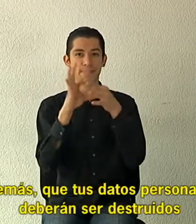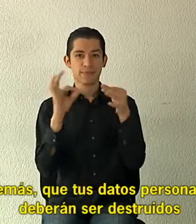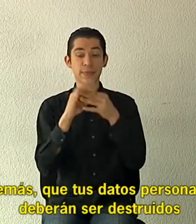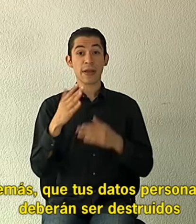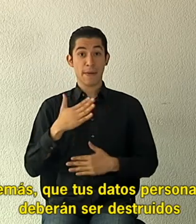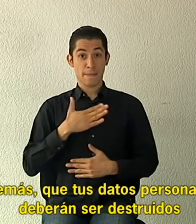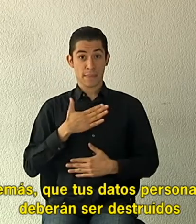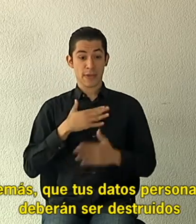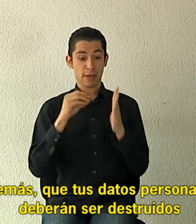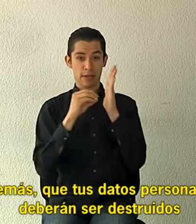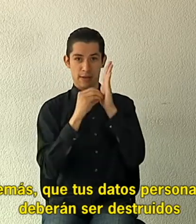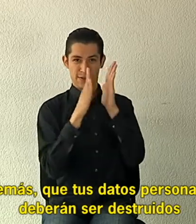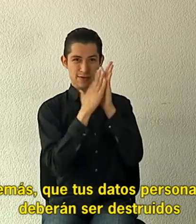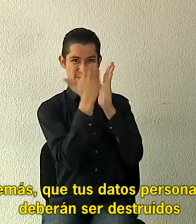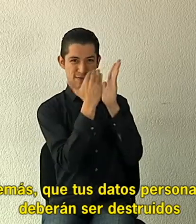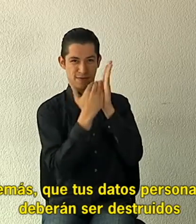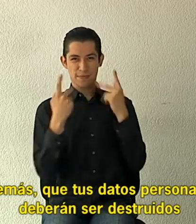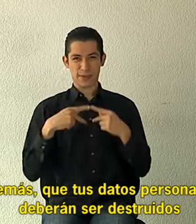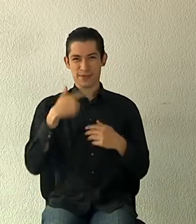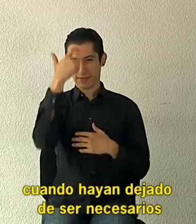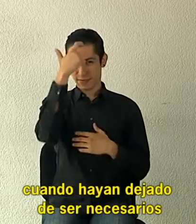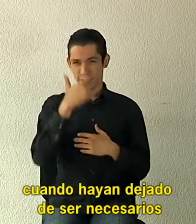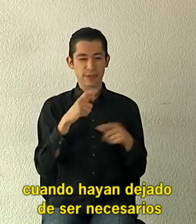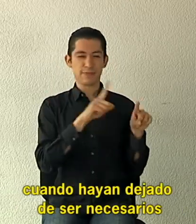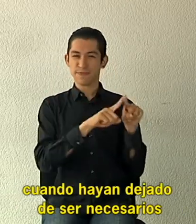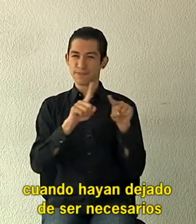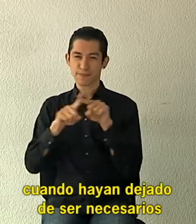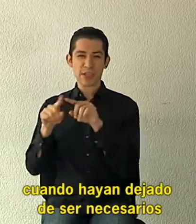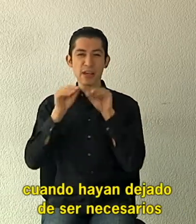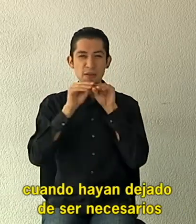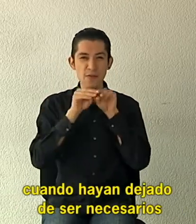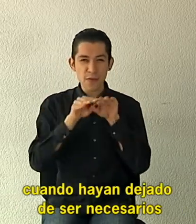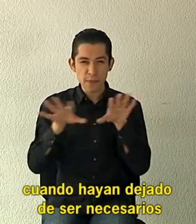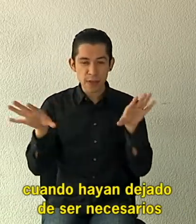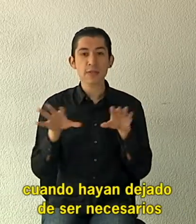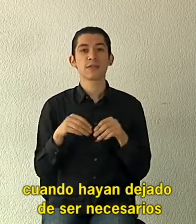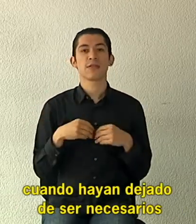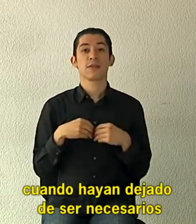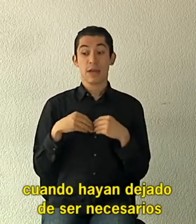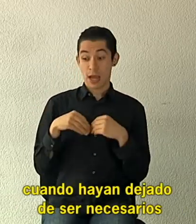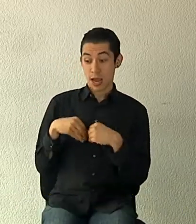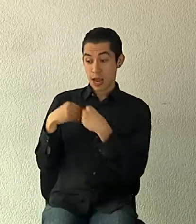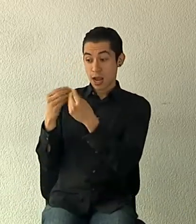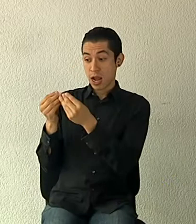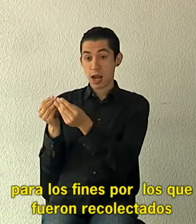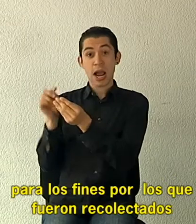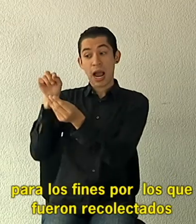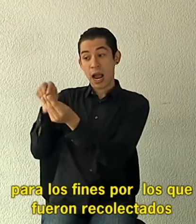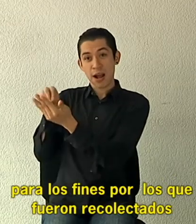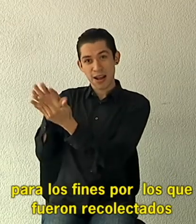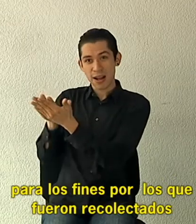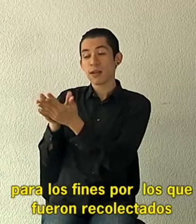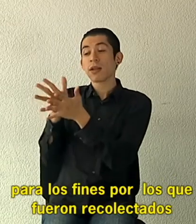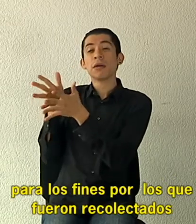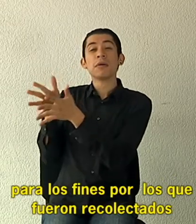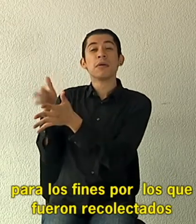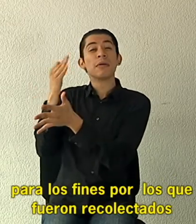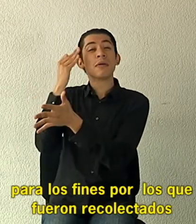deberán ser destruidos cuando hayan dejado de ser necesarios para los fines por los que fueron